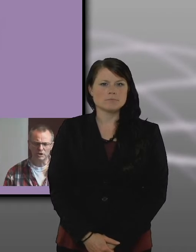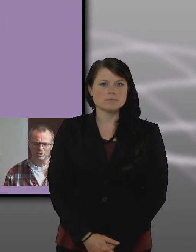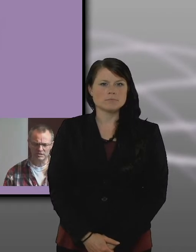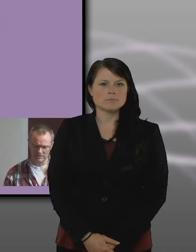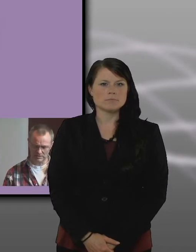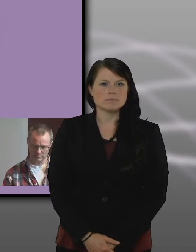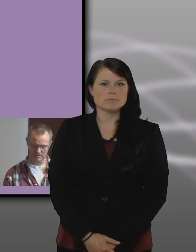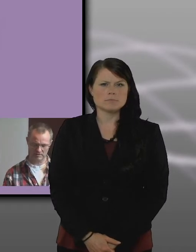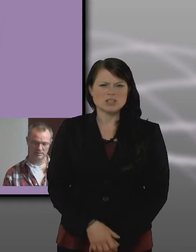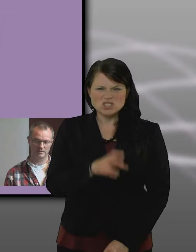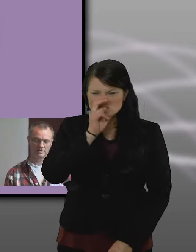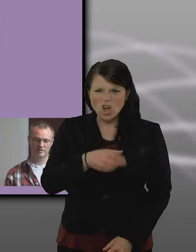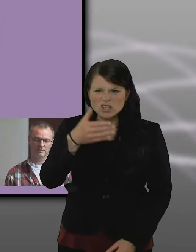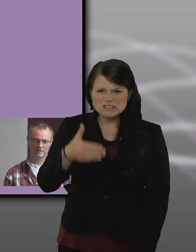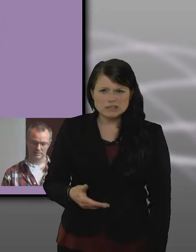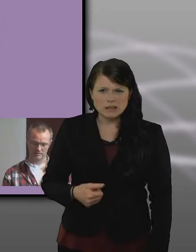Söksida.